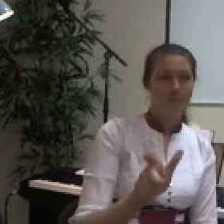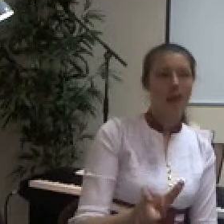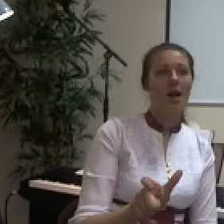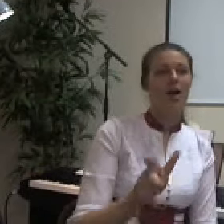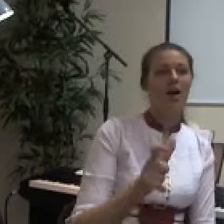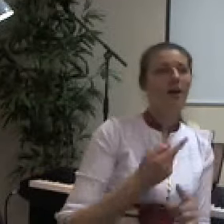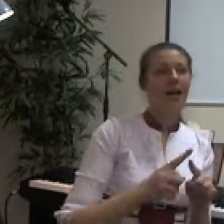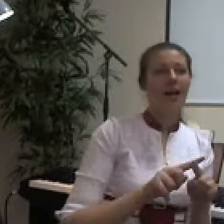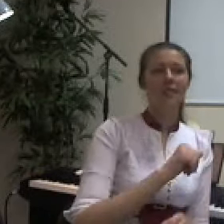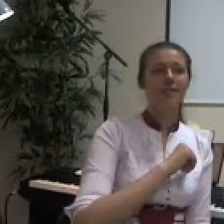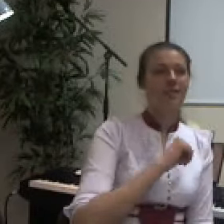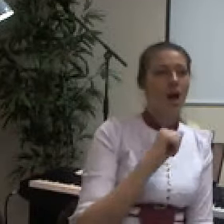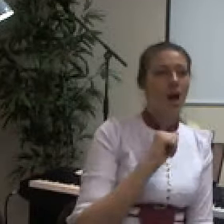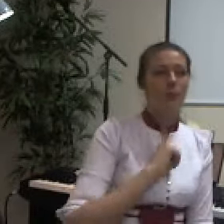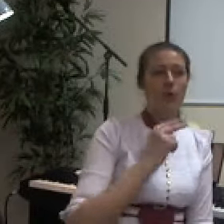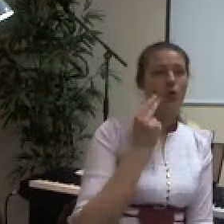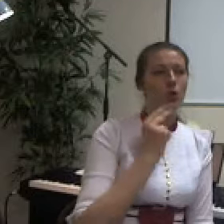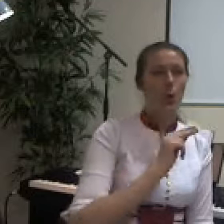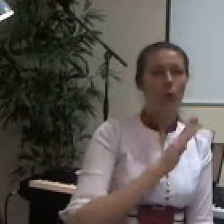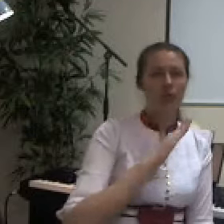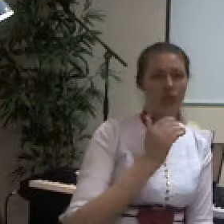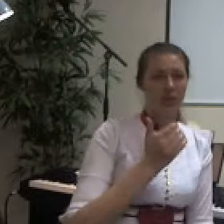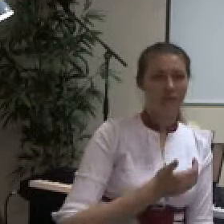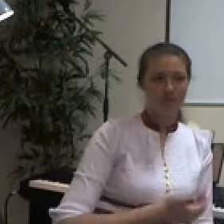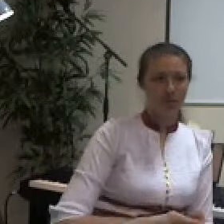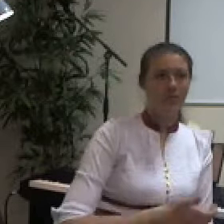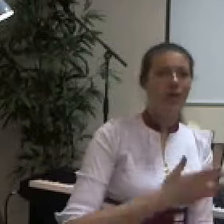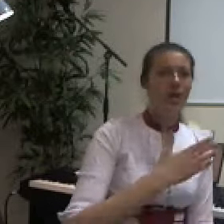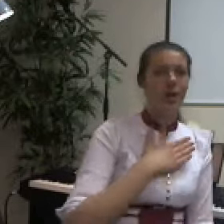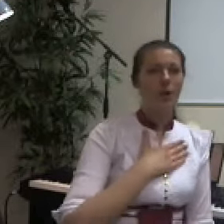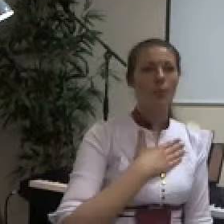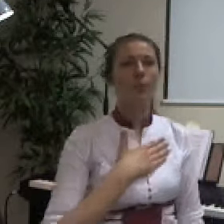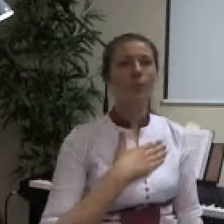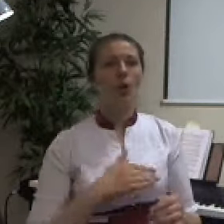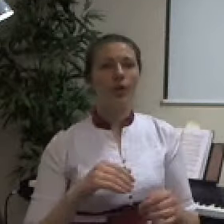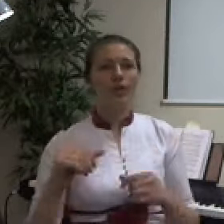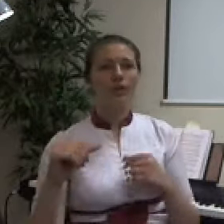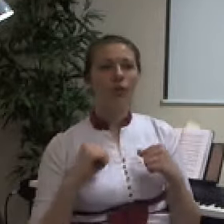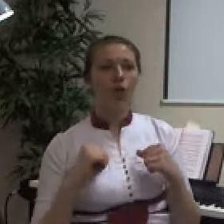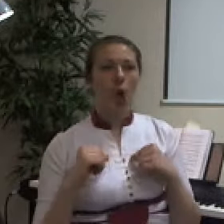Это самый лучший в жизни мой итог.